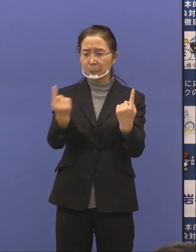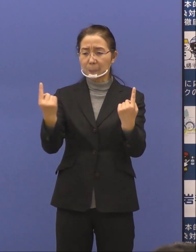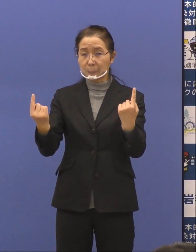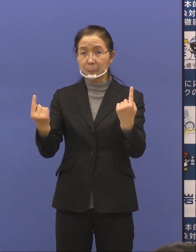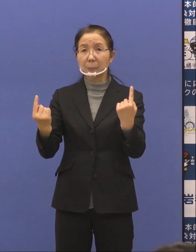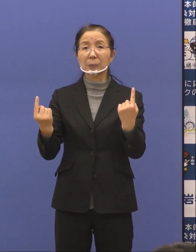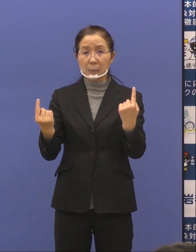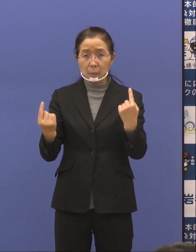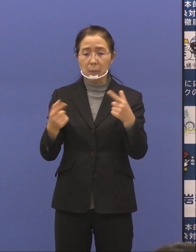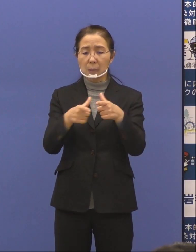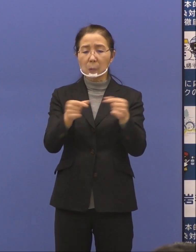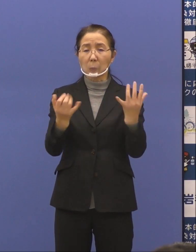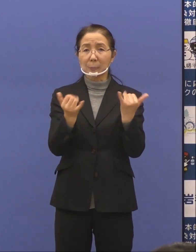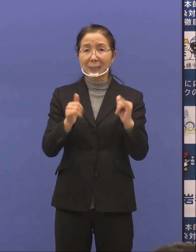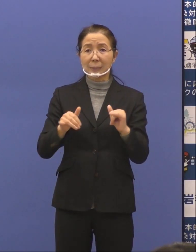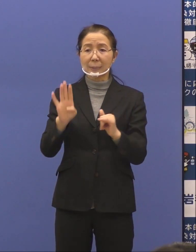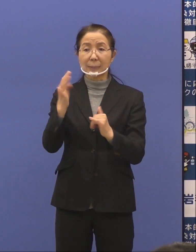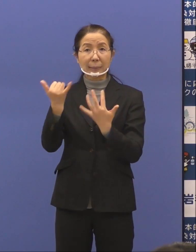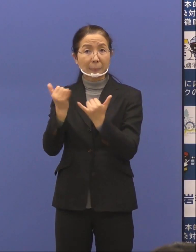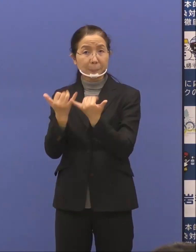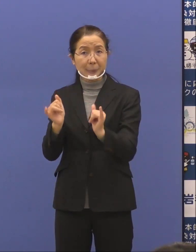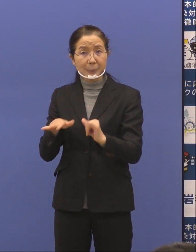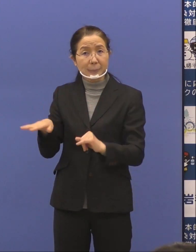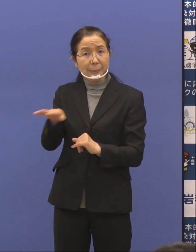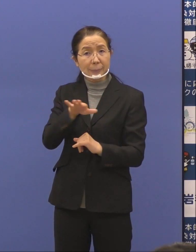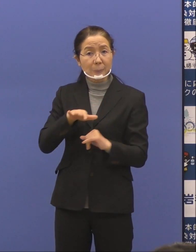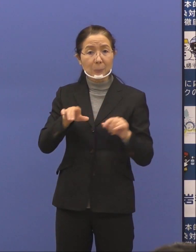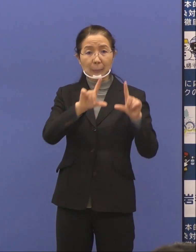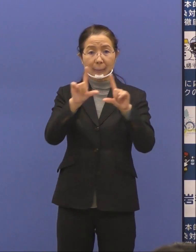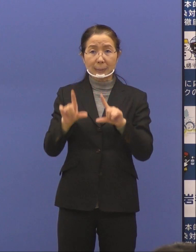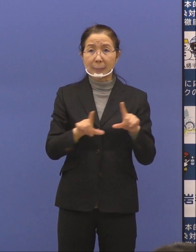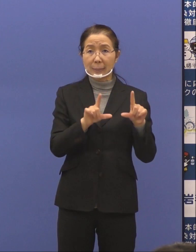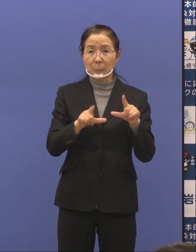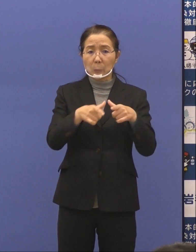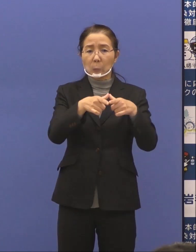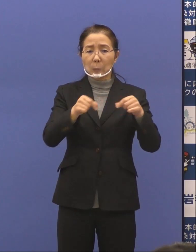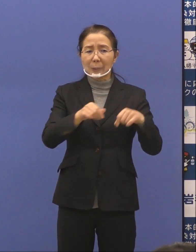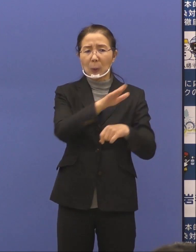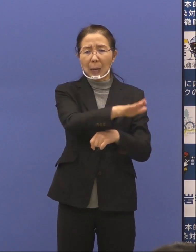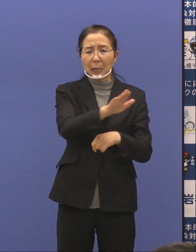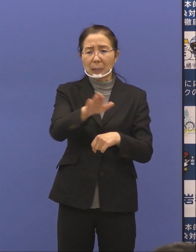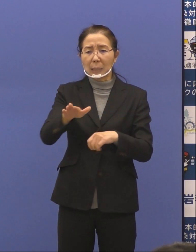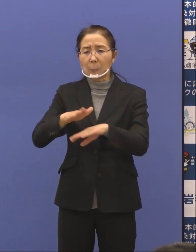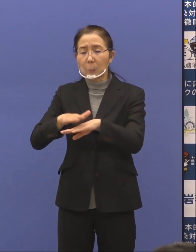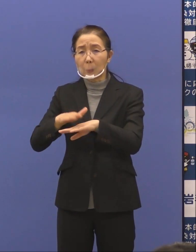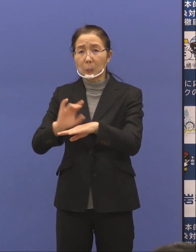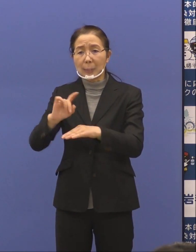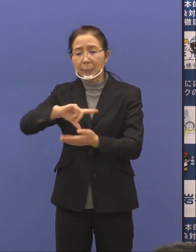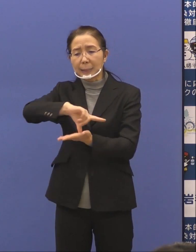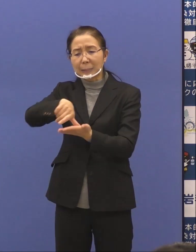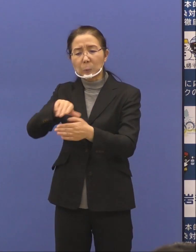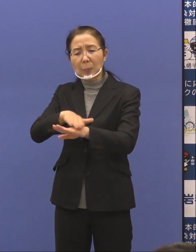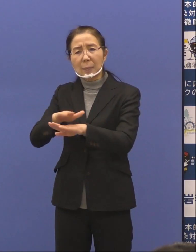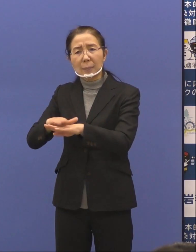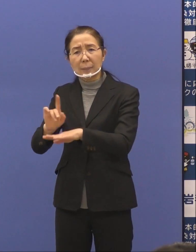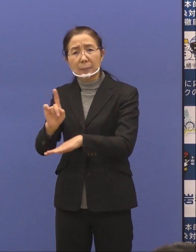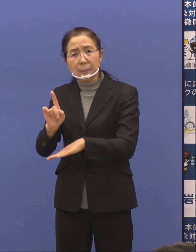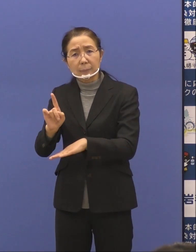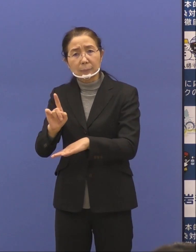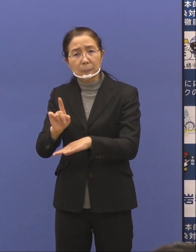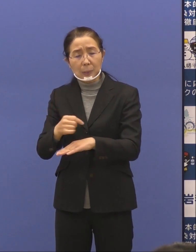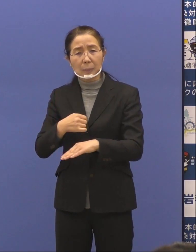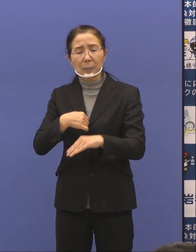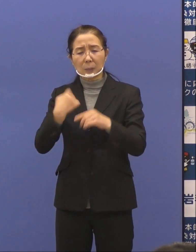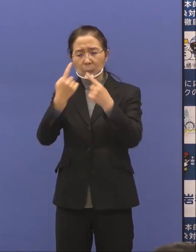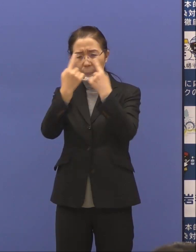国民、県民の生活とか国の在り方、地方の在り方と直